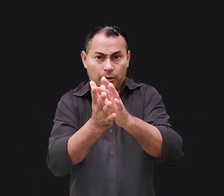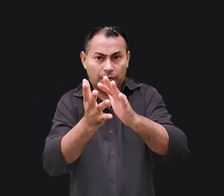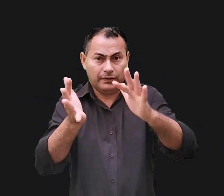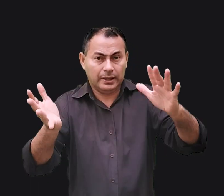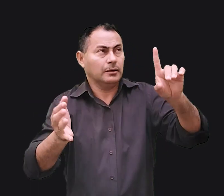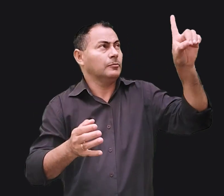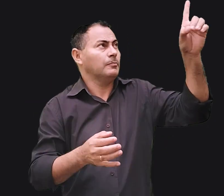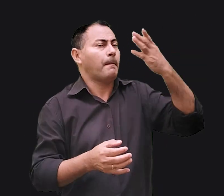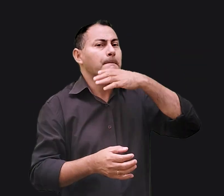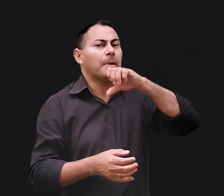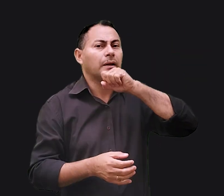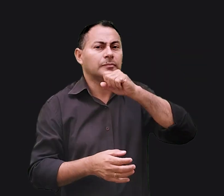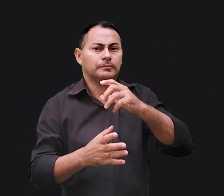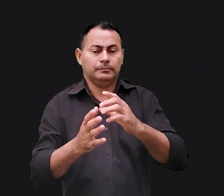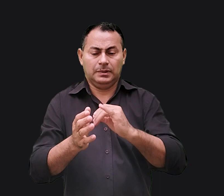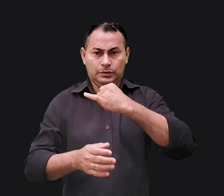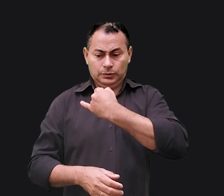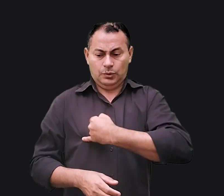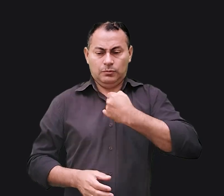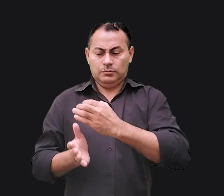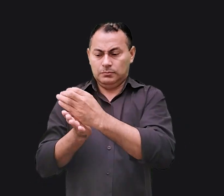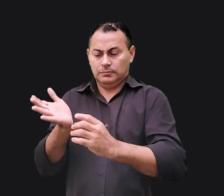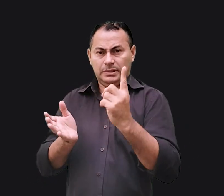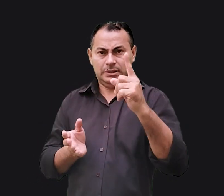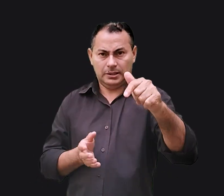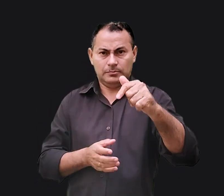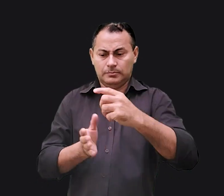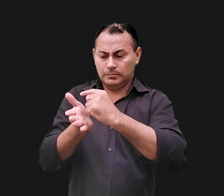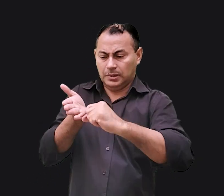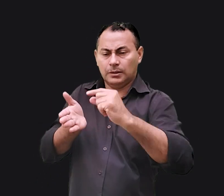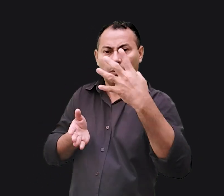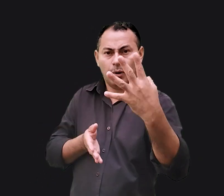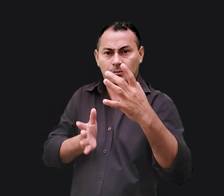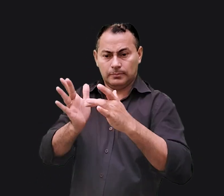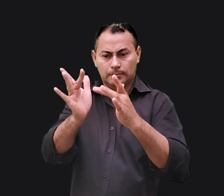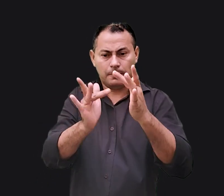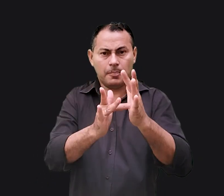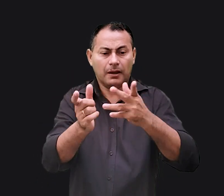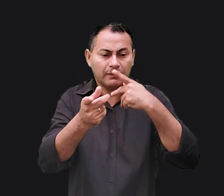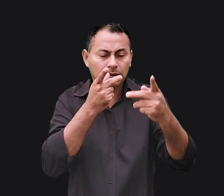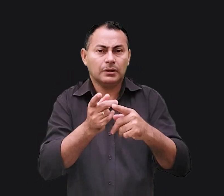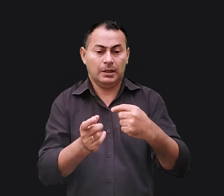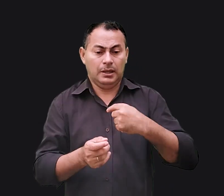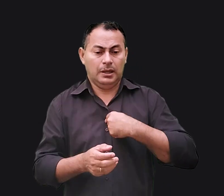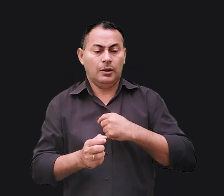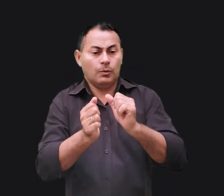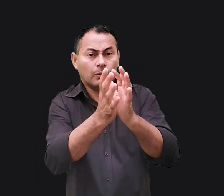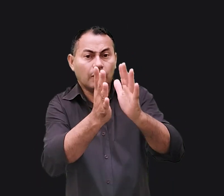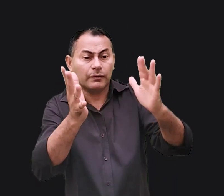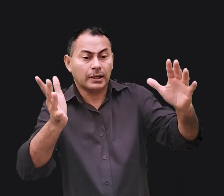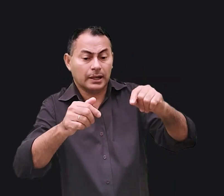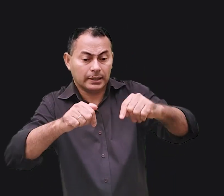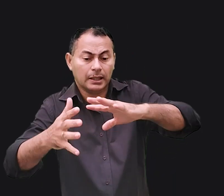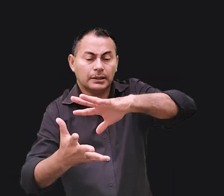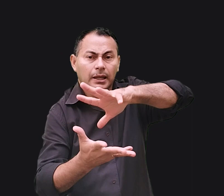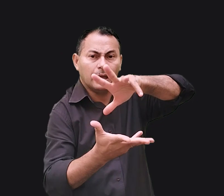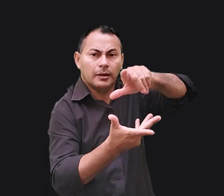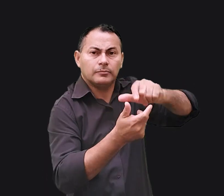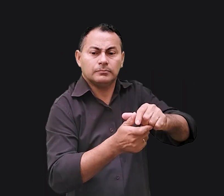Pai. Em João capítulo 17, versículo 4, Jesus disse: Eu te glorifiquei na terra,